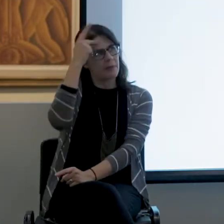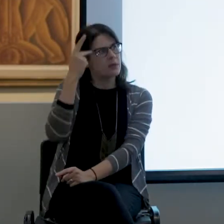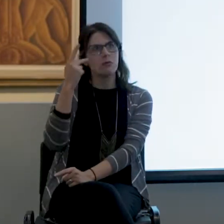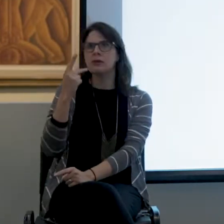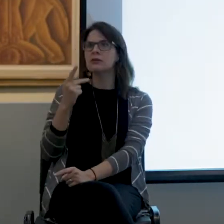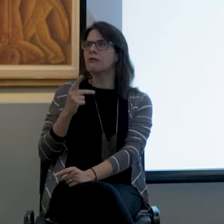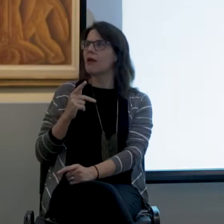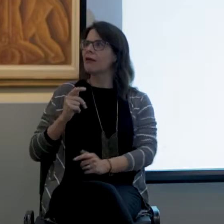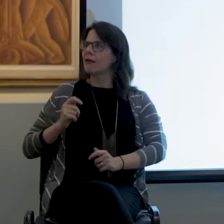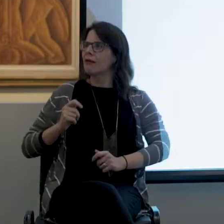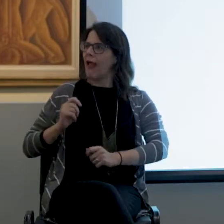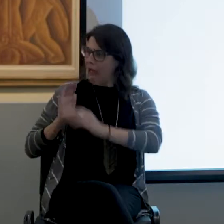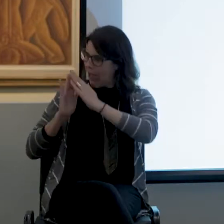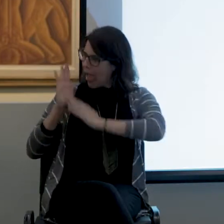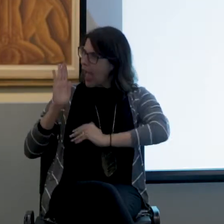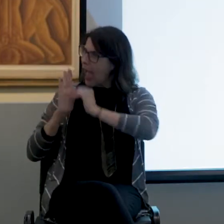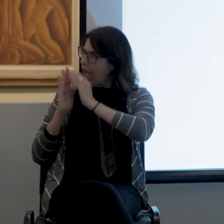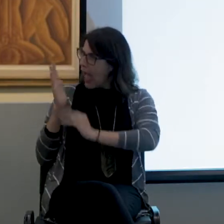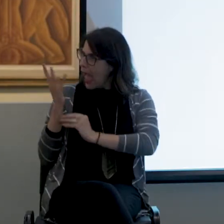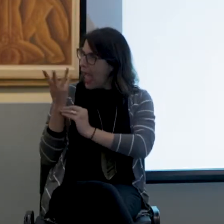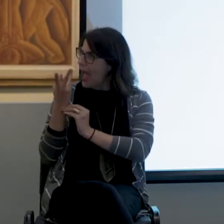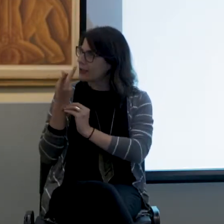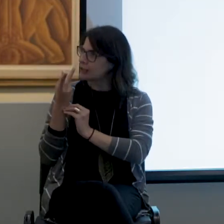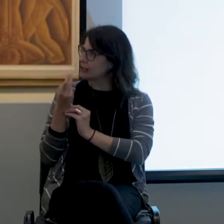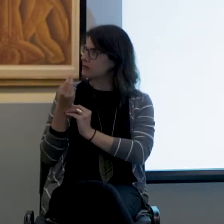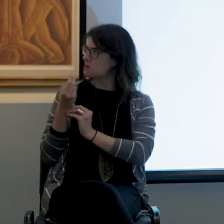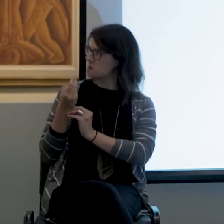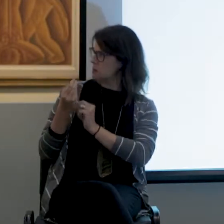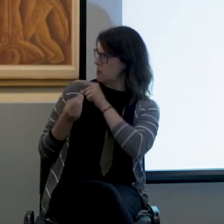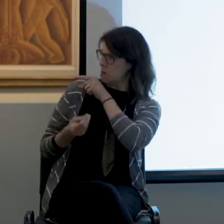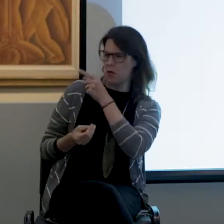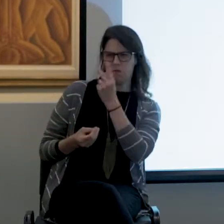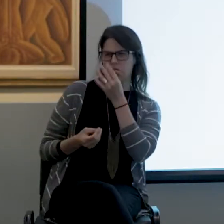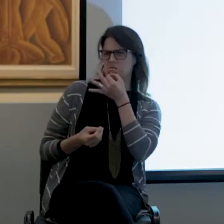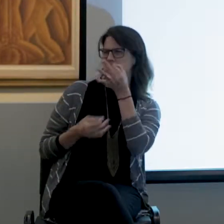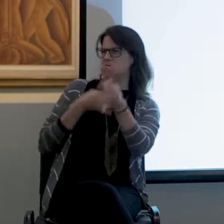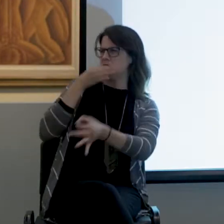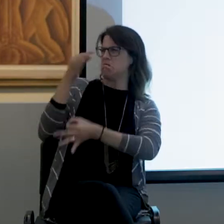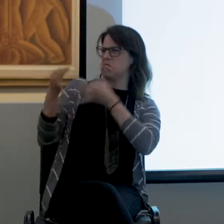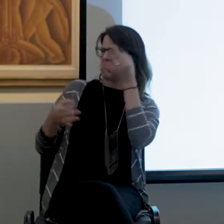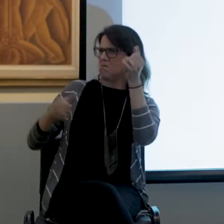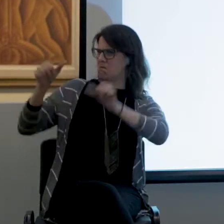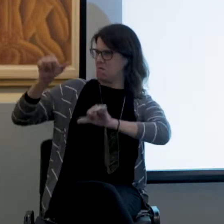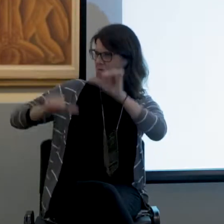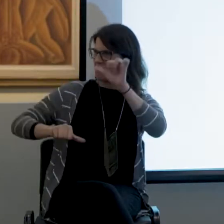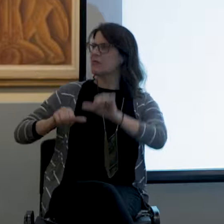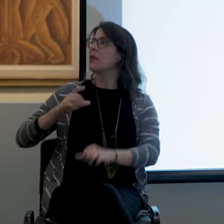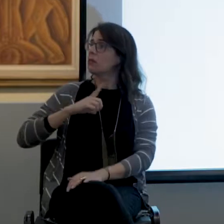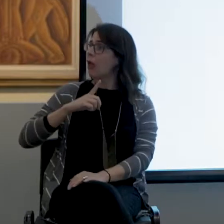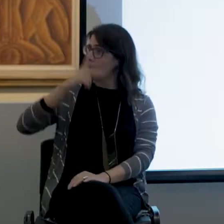arte, tendo chilique histérico, porque tem gente pelada numa galeria,